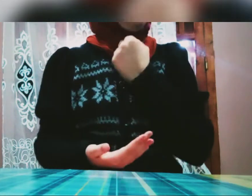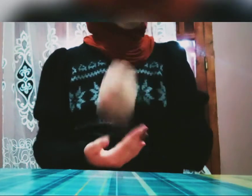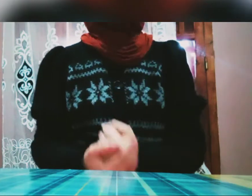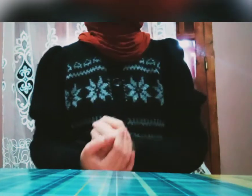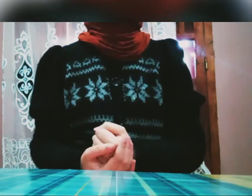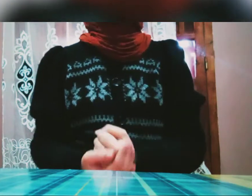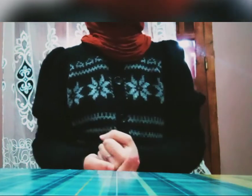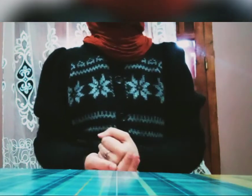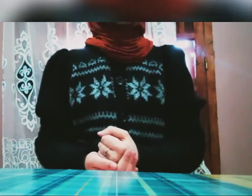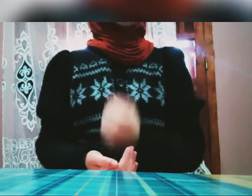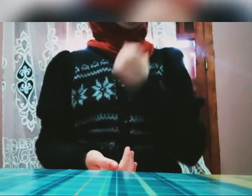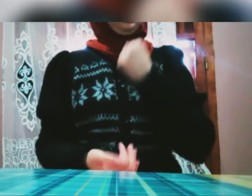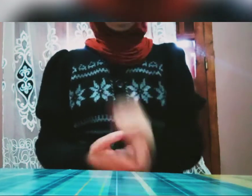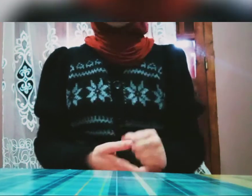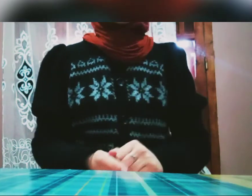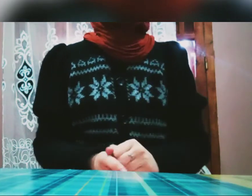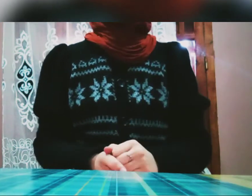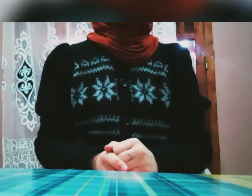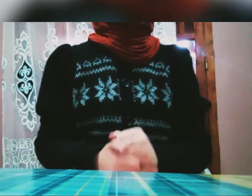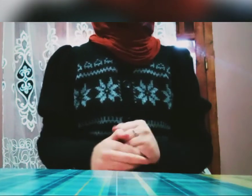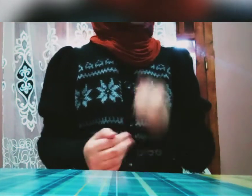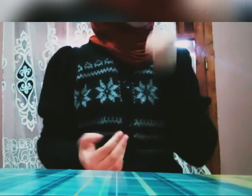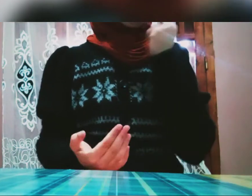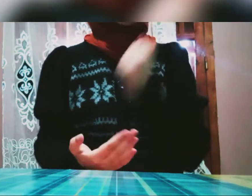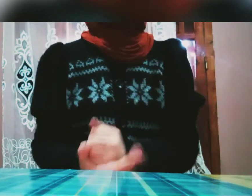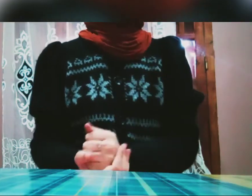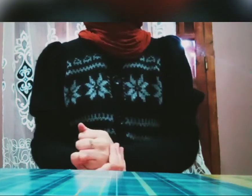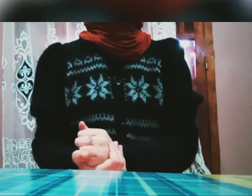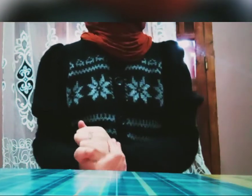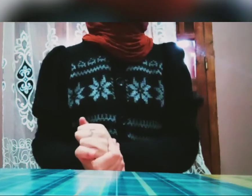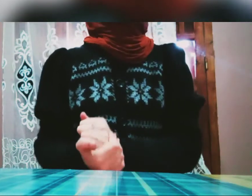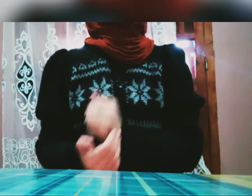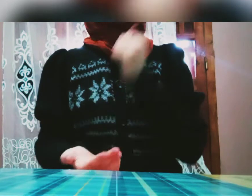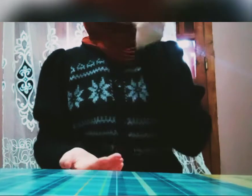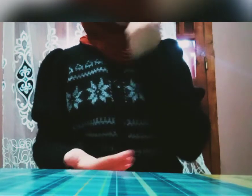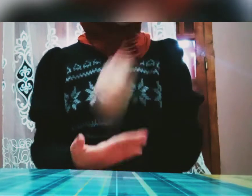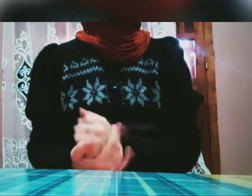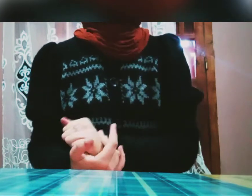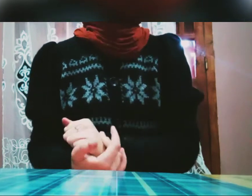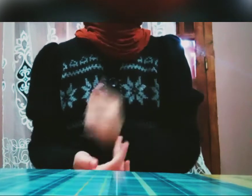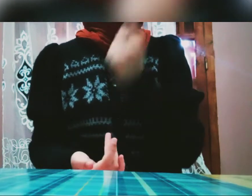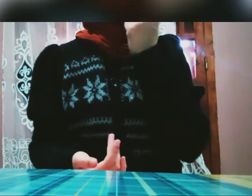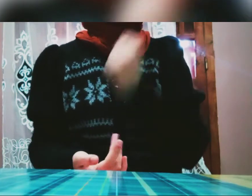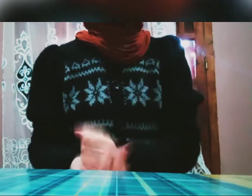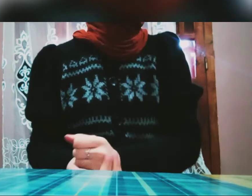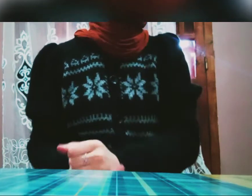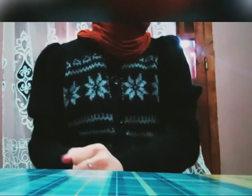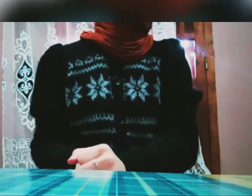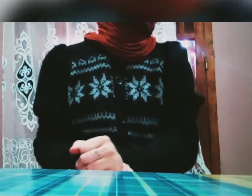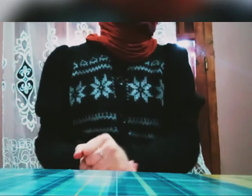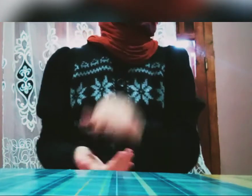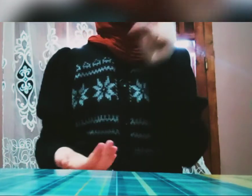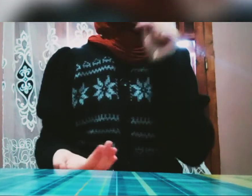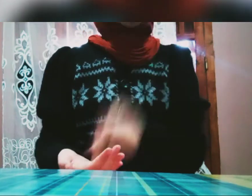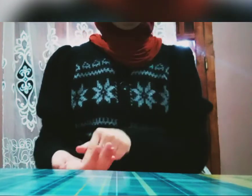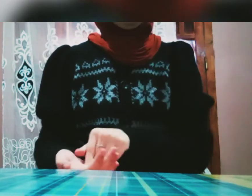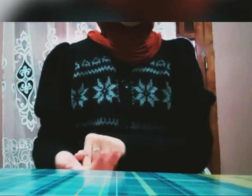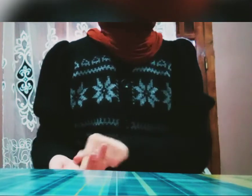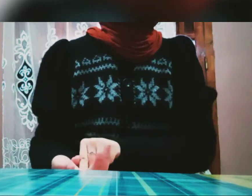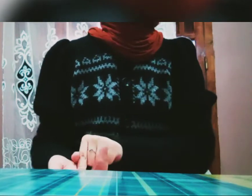ننضبط في السعي تاعي انه لازم نخدم على روحي، ننضبط في الساعات ما نتكاسلش، نكون قد كلمتي كي نقول